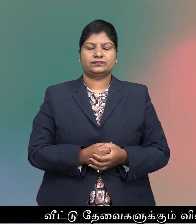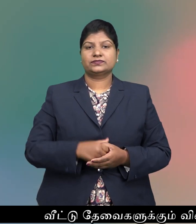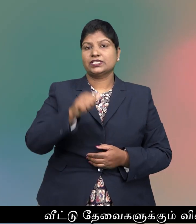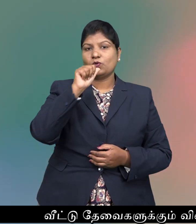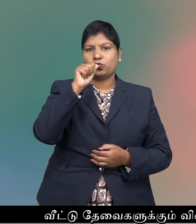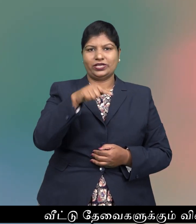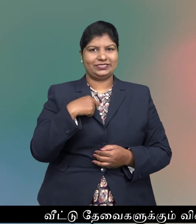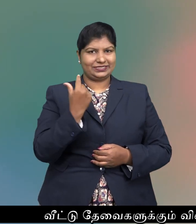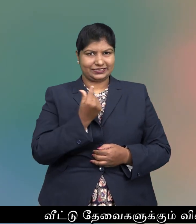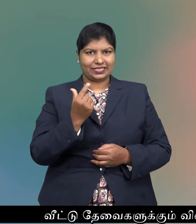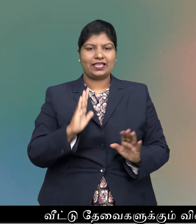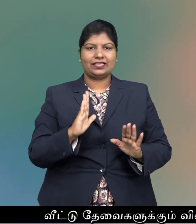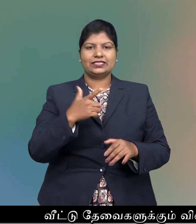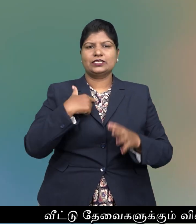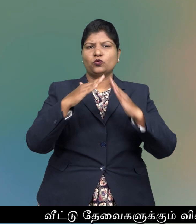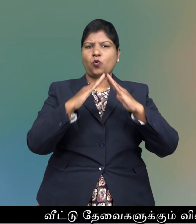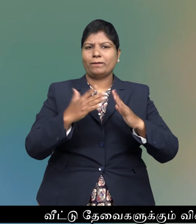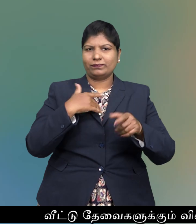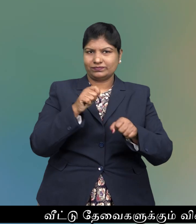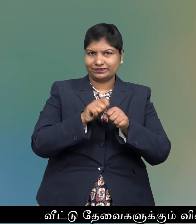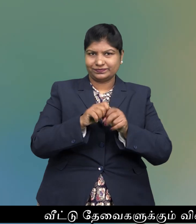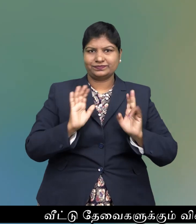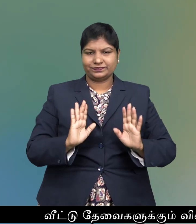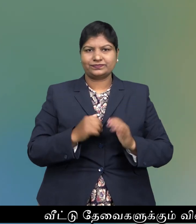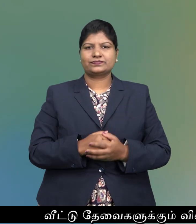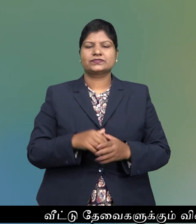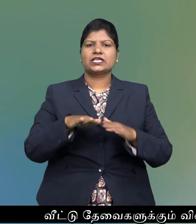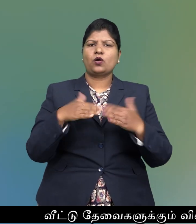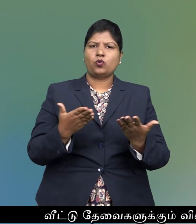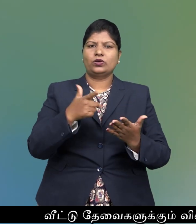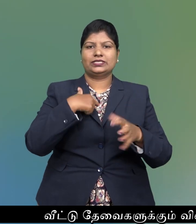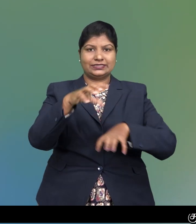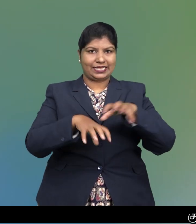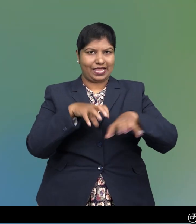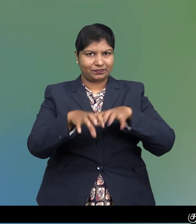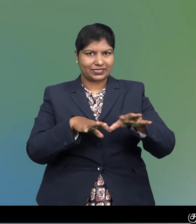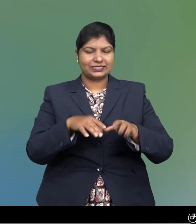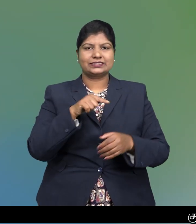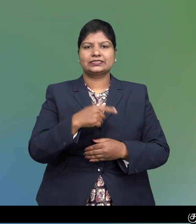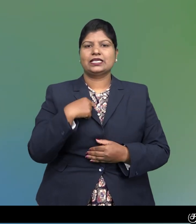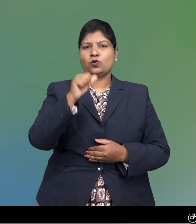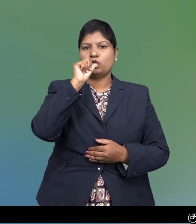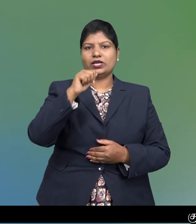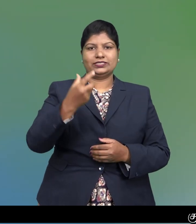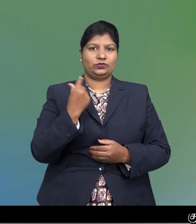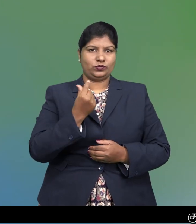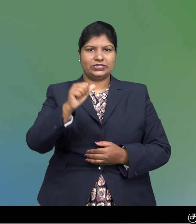வீட்டு தேவைகளுக்கும் விலங்குகளுக்கும் பயன்படுத்தப்படும் நீர். குடிப்பதற்கும்